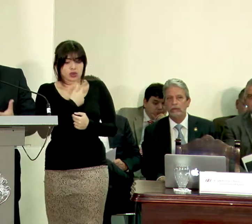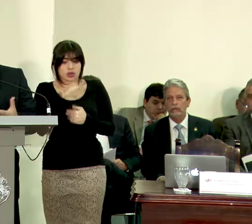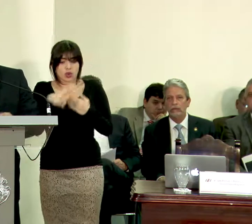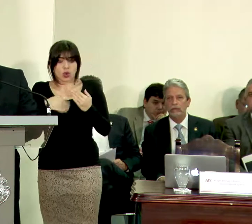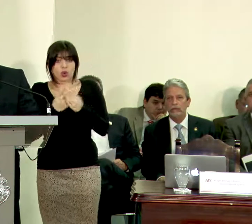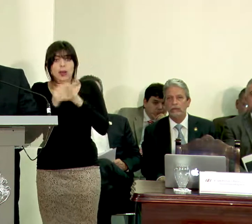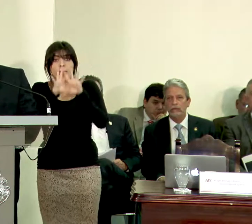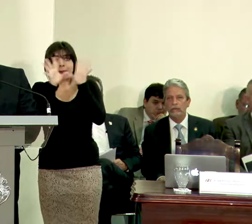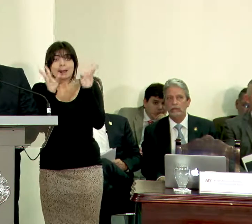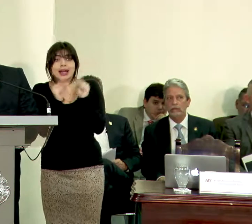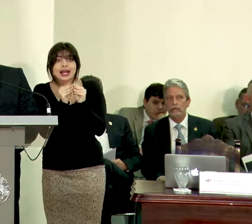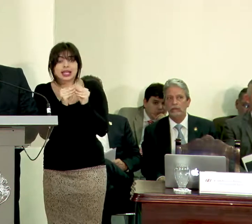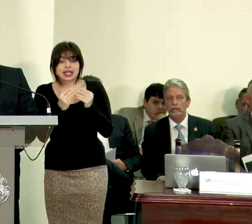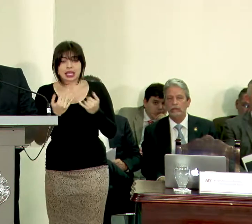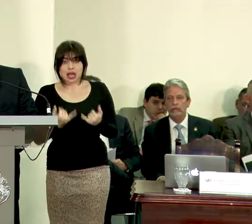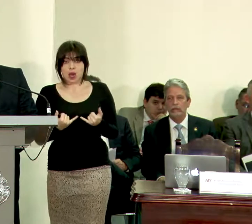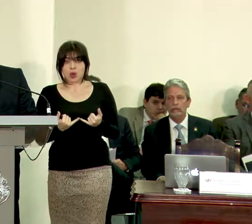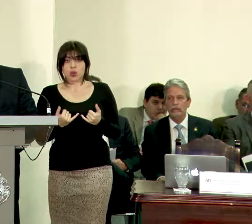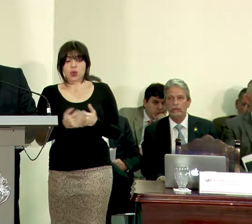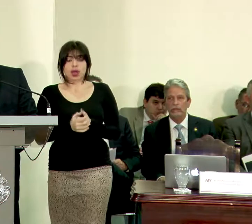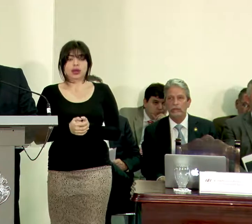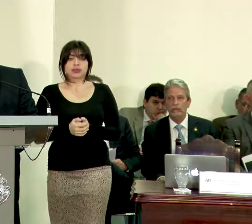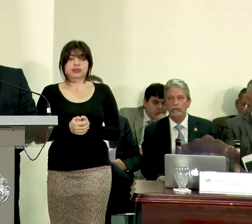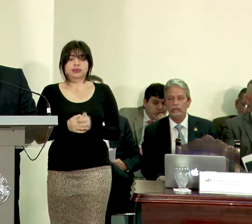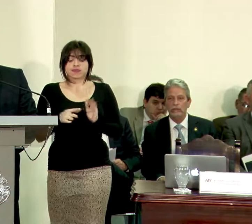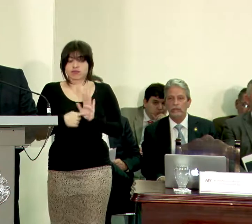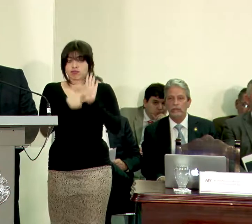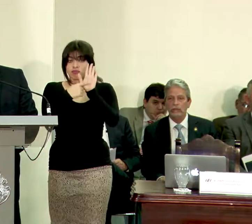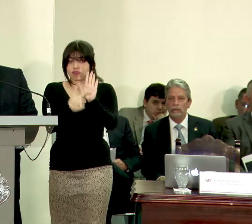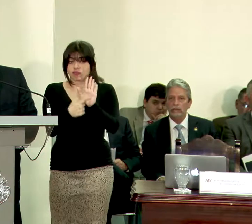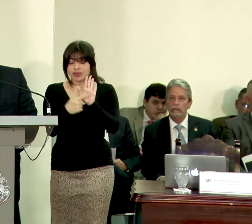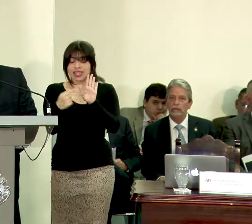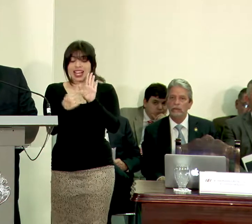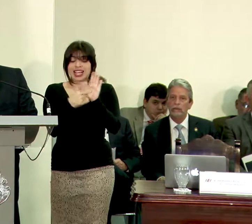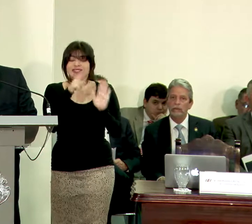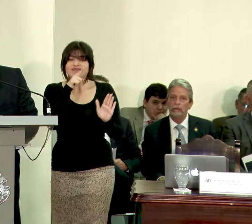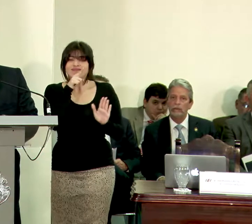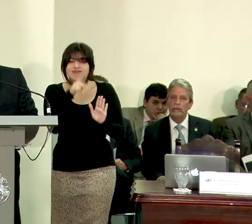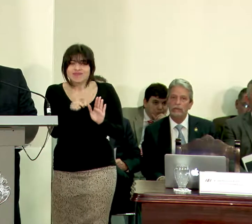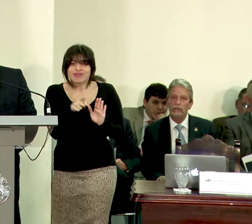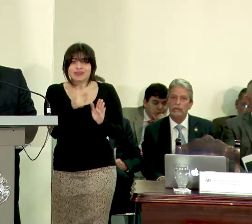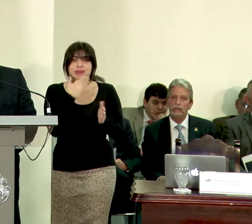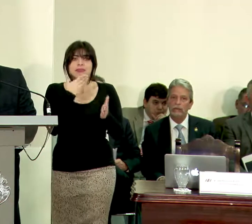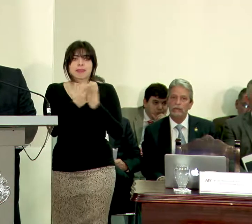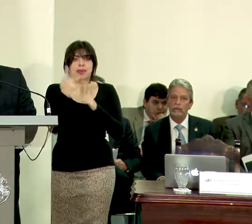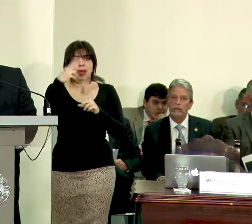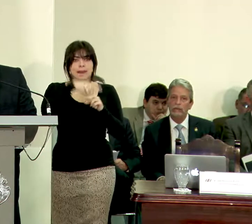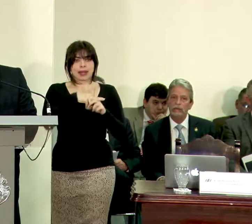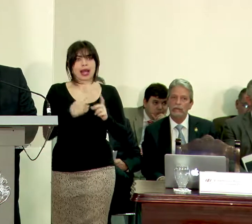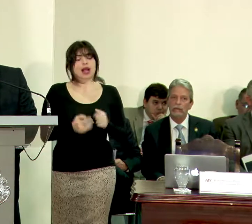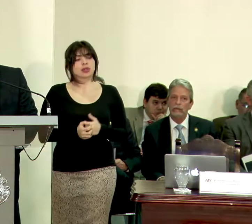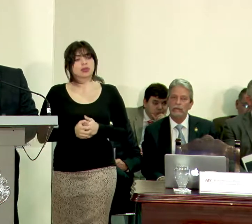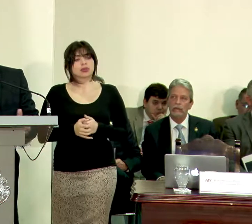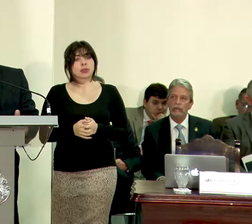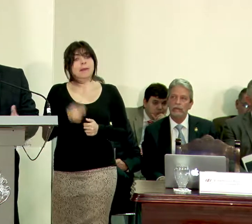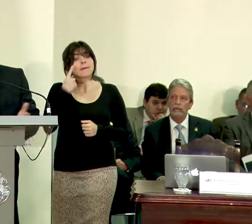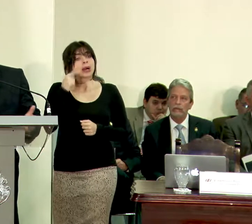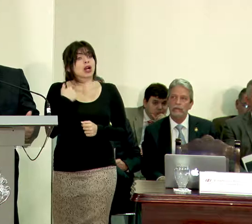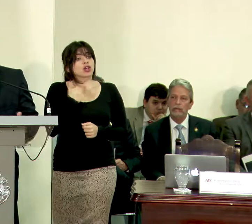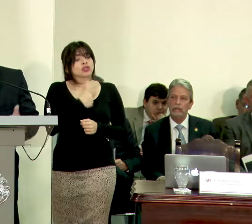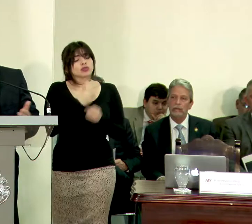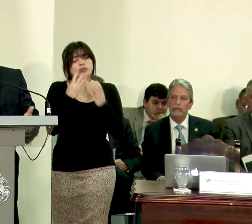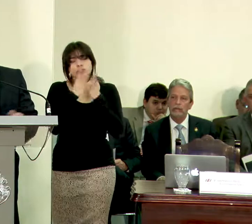que el paquete que hoy se está presentando sea en efecto, digamos, bien implementado. Para